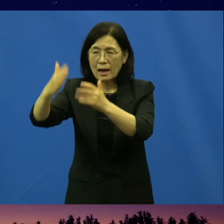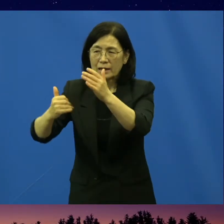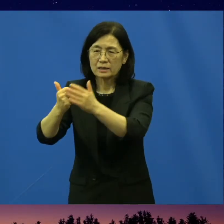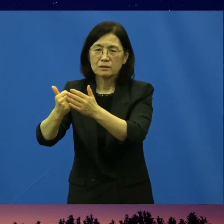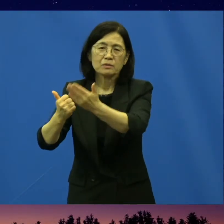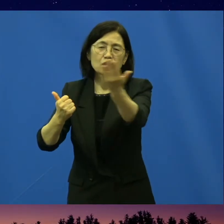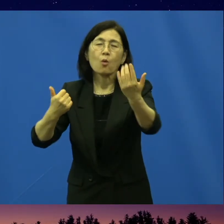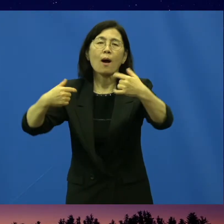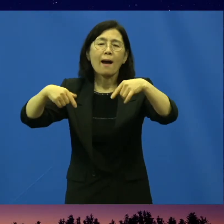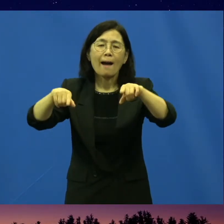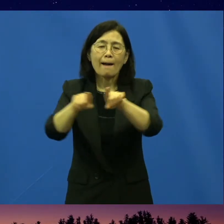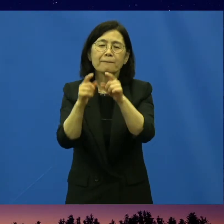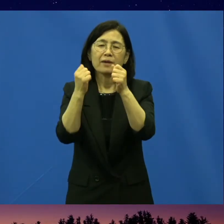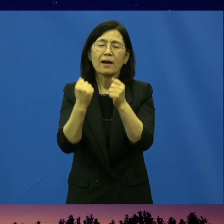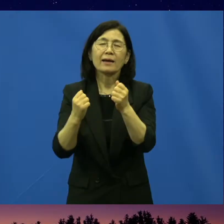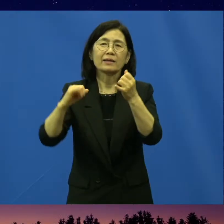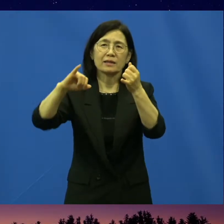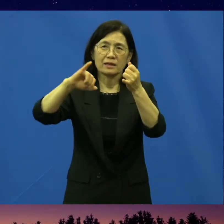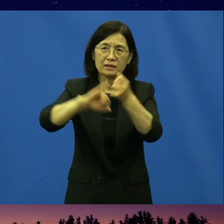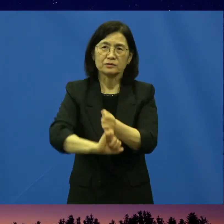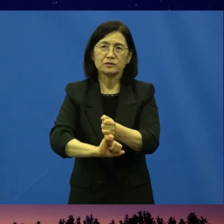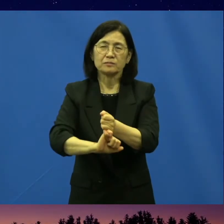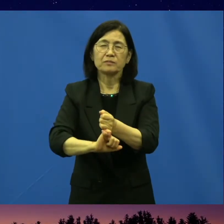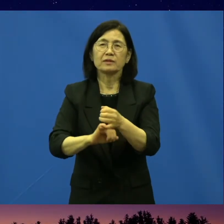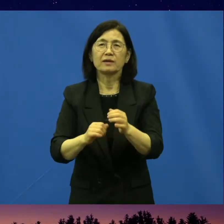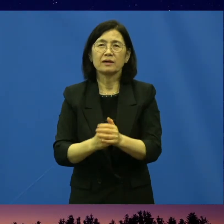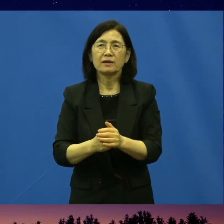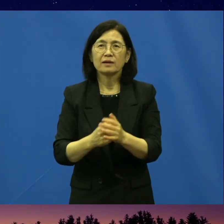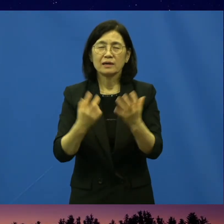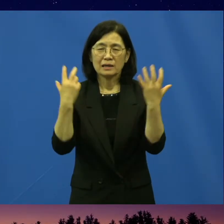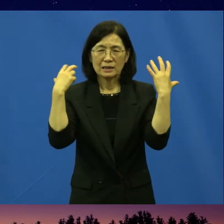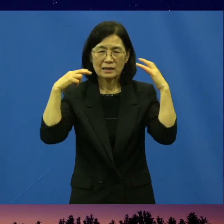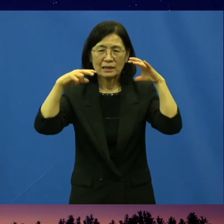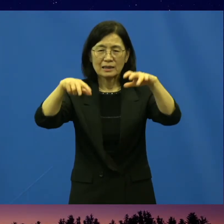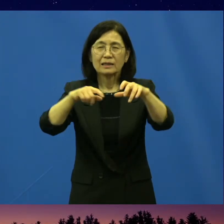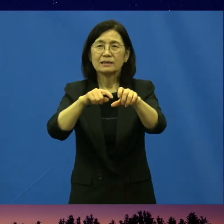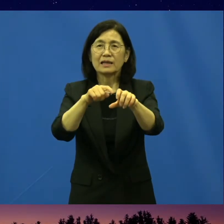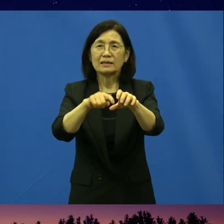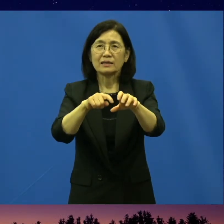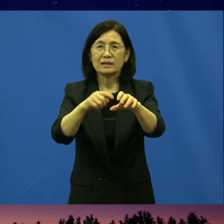다니엘의 세 친구들이 뭐예요? 타는 불꽃 가운데 있었어요.